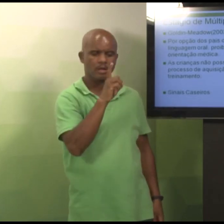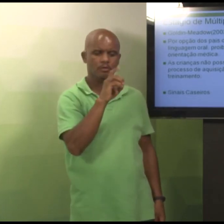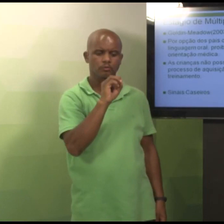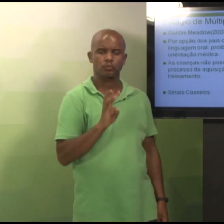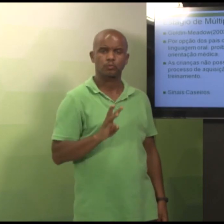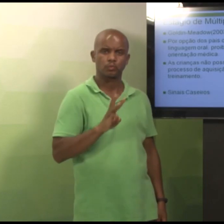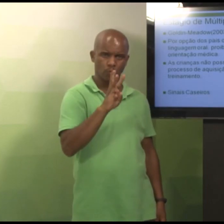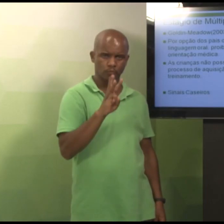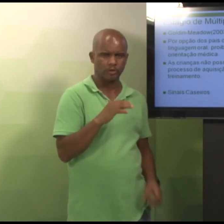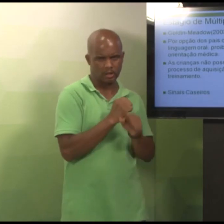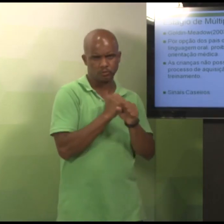Middle,